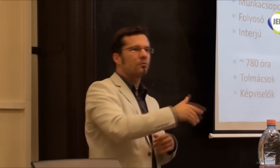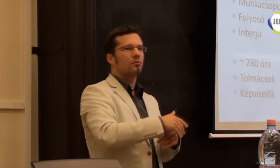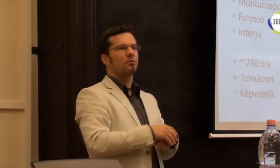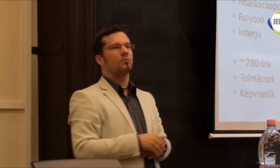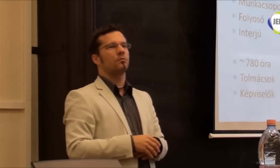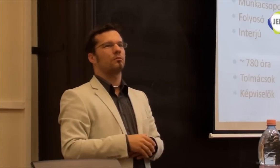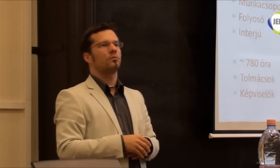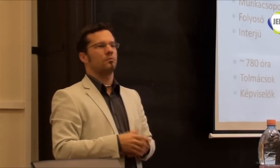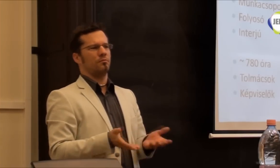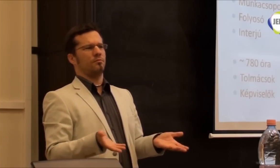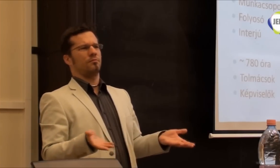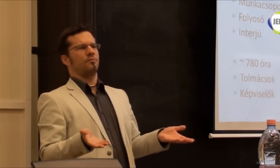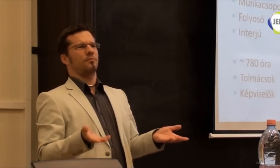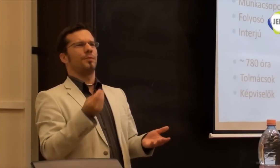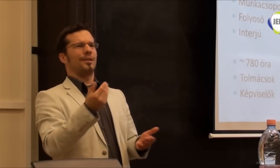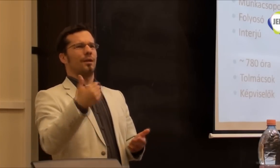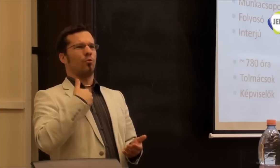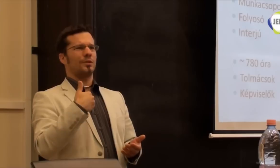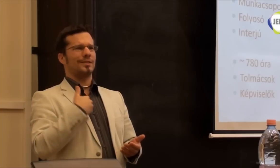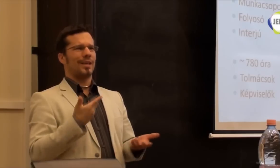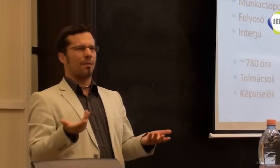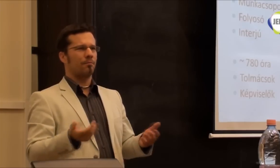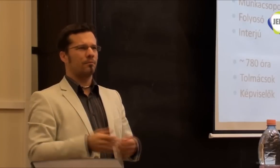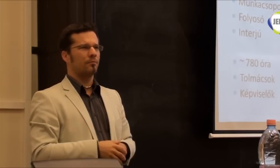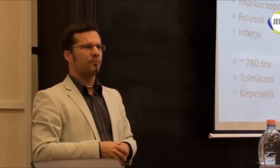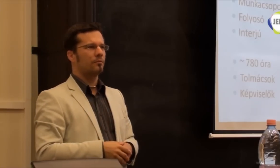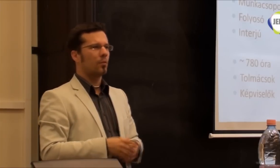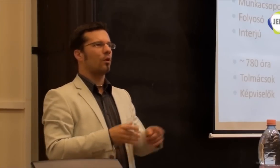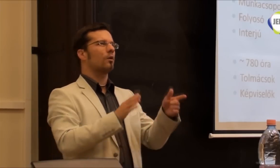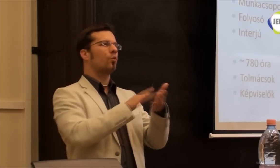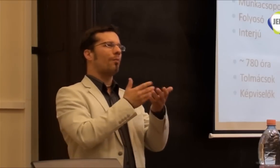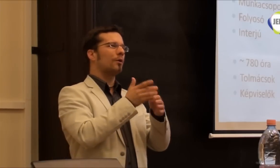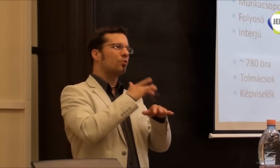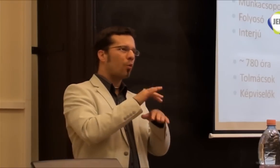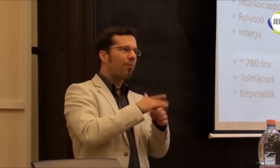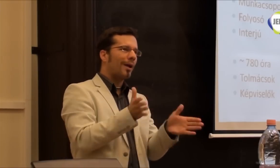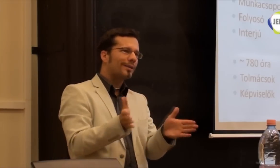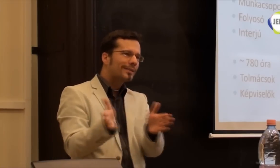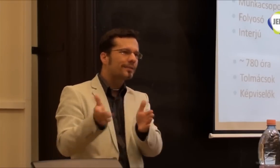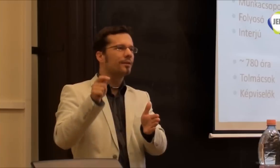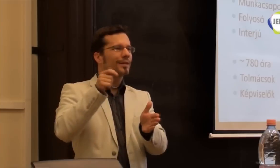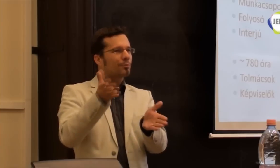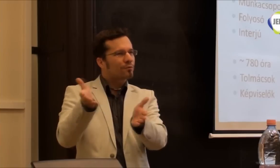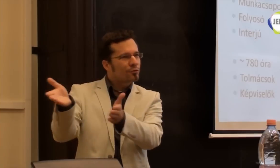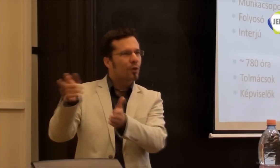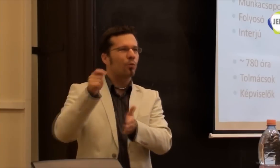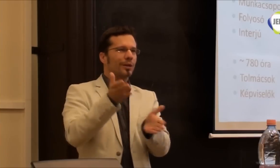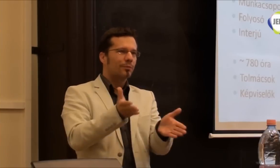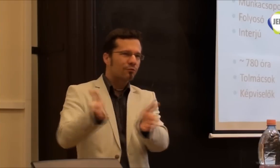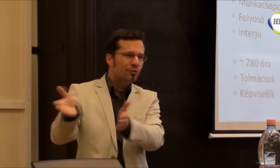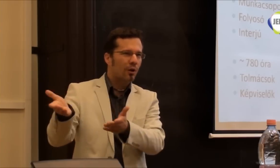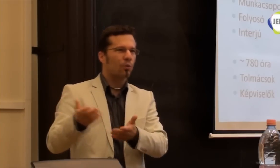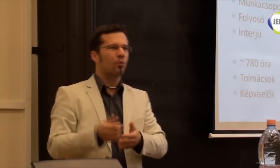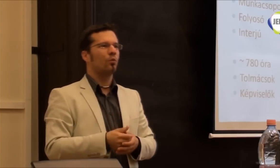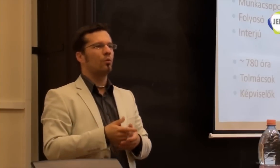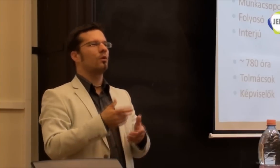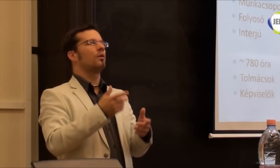képviselők, amikor oda mennek a tolmácshoz, és őt szólítják meg, miért nem engem szólítanak meg, és akkor a tolmácsok mondják, hogy